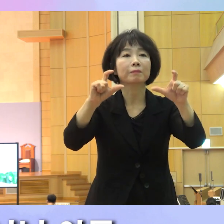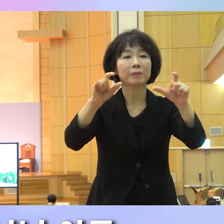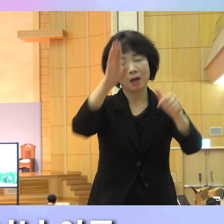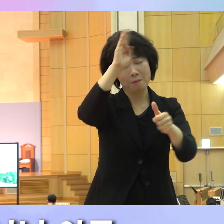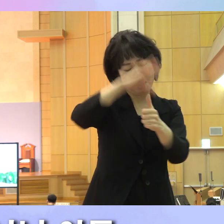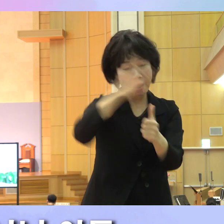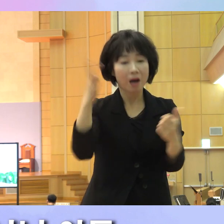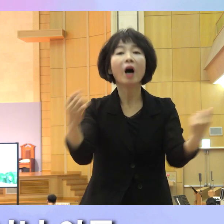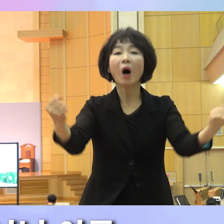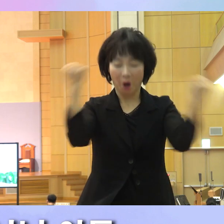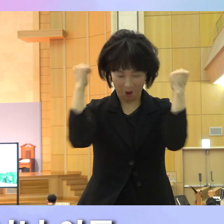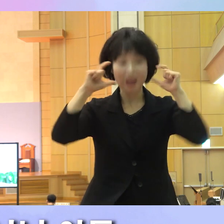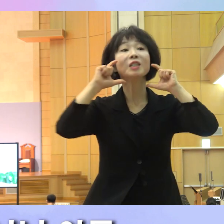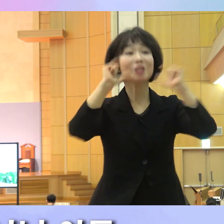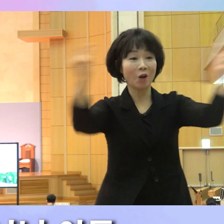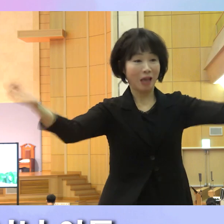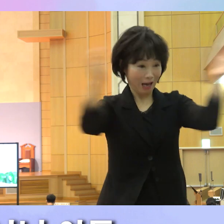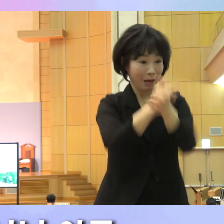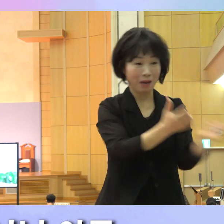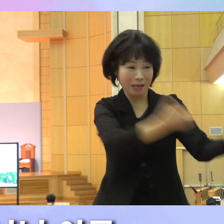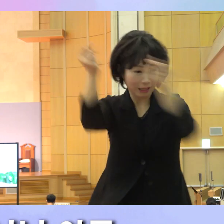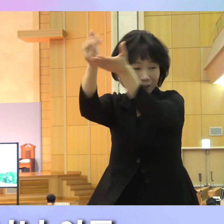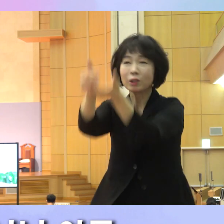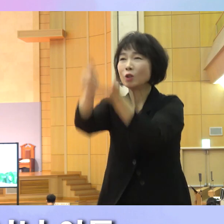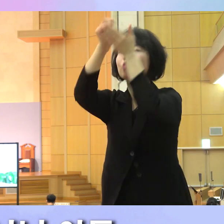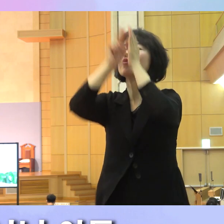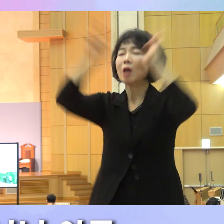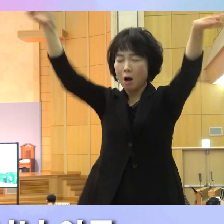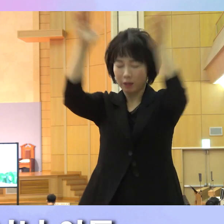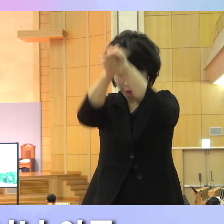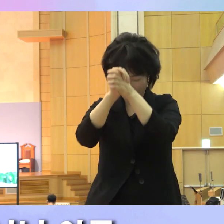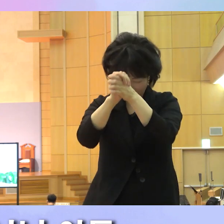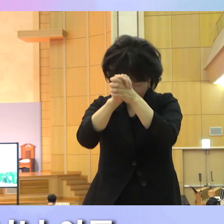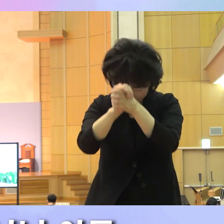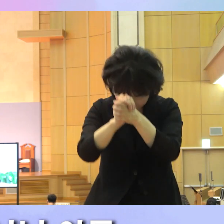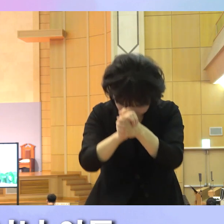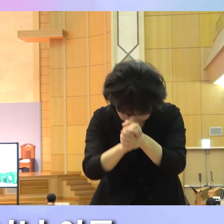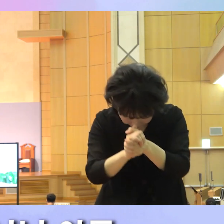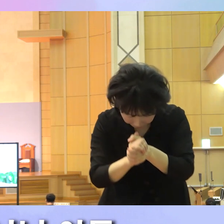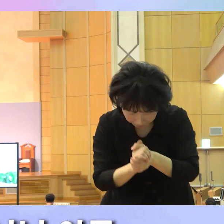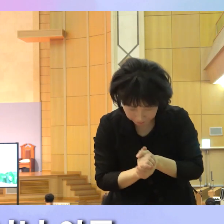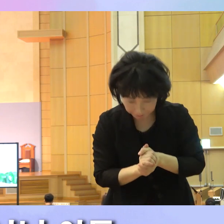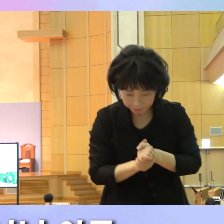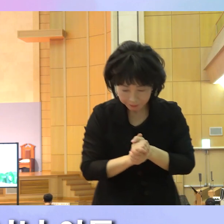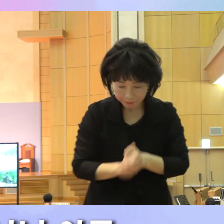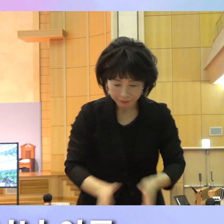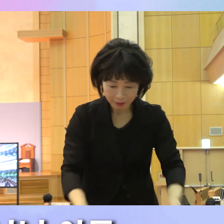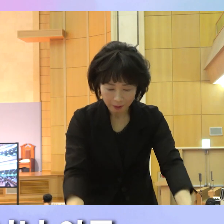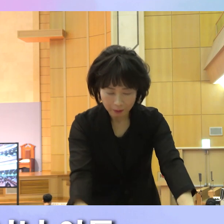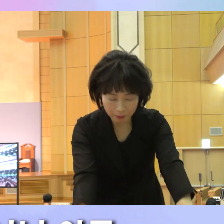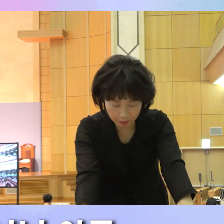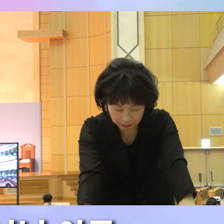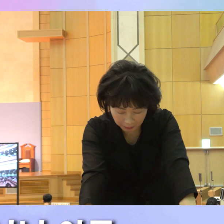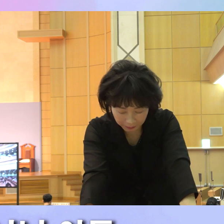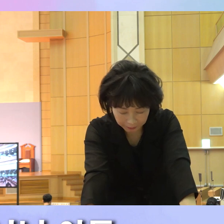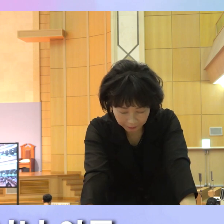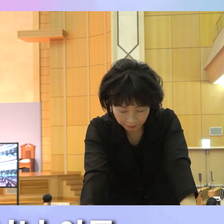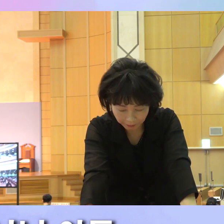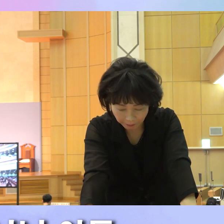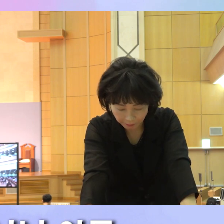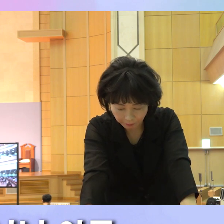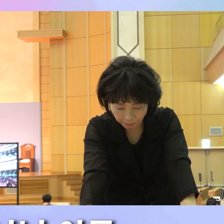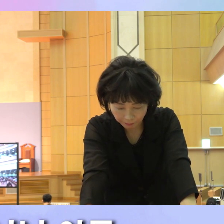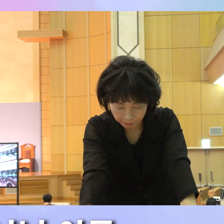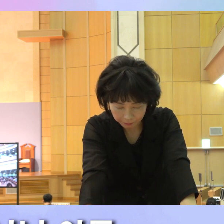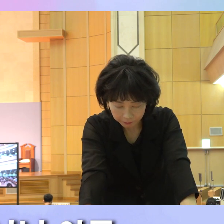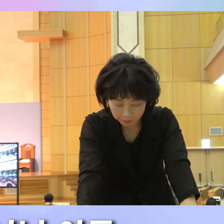놓여 건강할지어다. 주여 한 무릎 기도합니다. 주여, 살아계신 하나님 아버지여, 감사와 찬송과 영광을 돌립니다. 하나님 아버지,